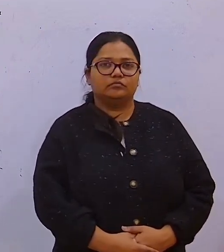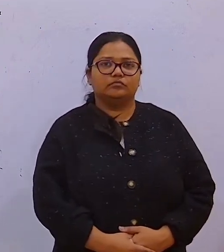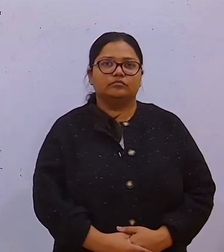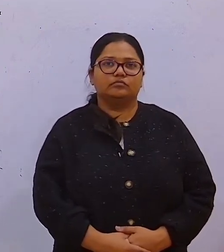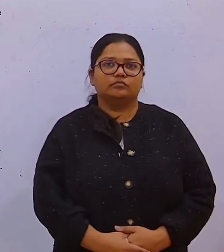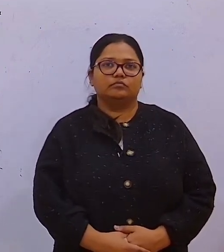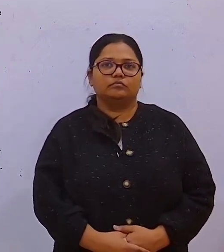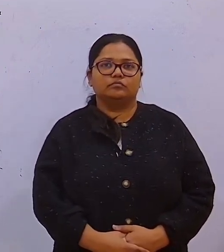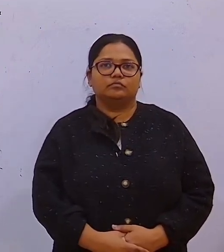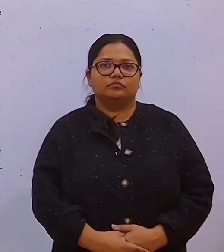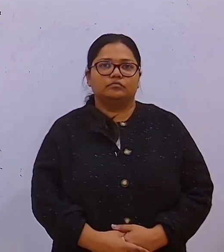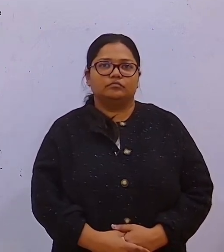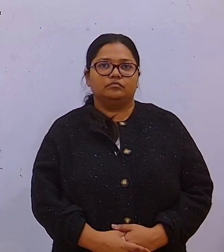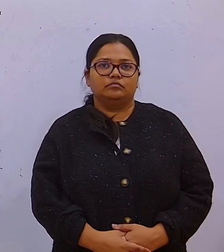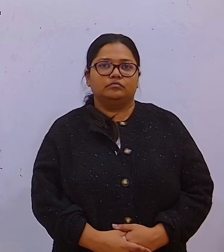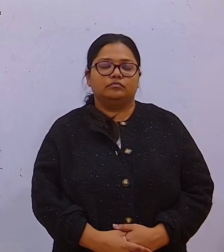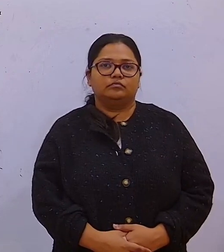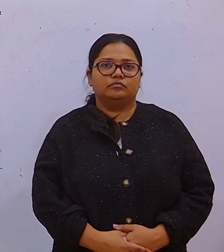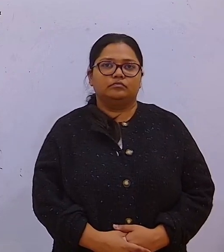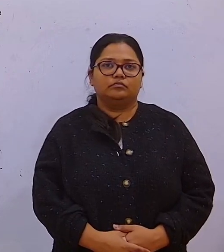2 2 ब्रेड